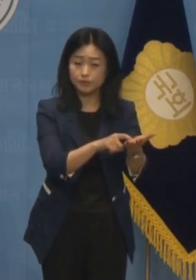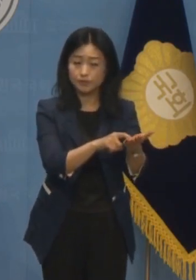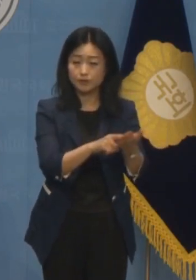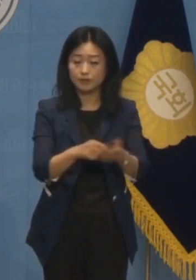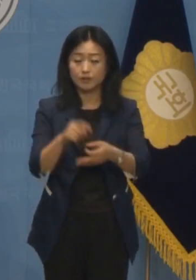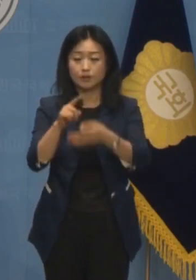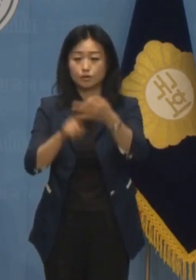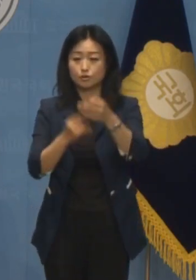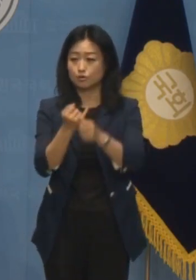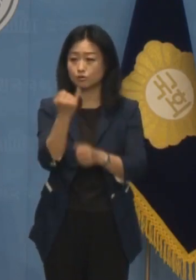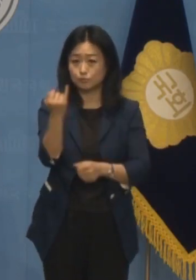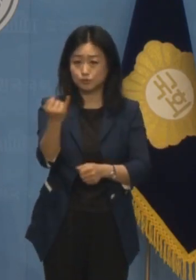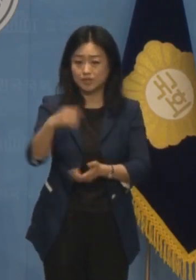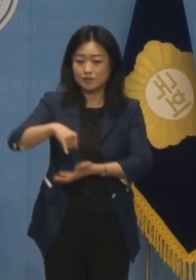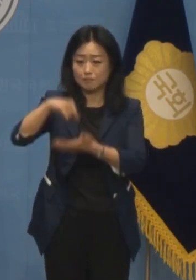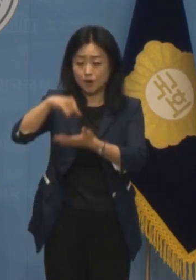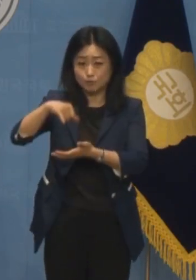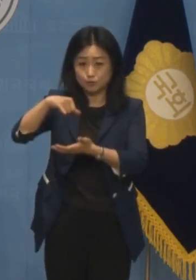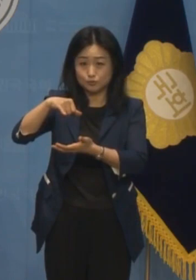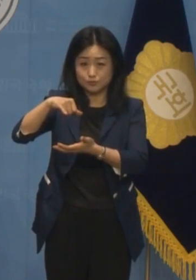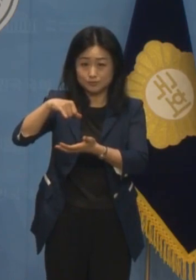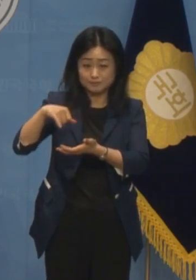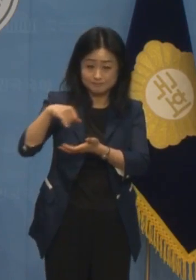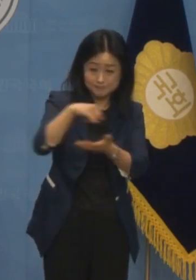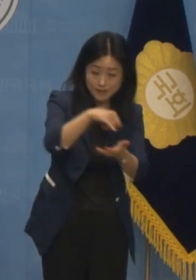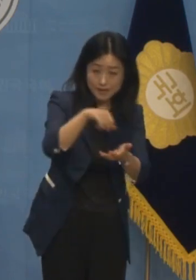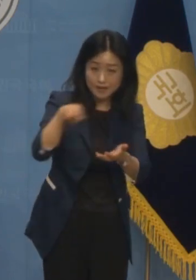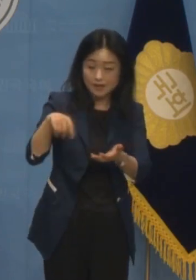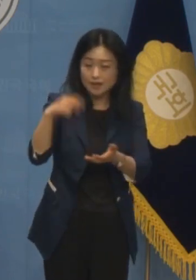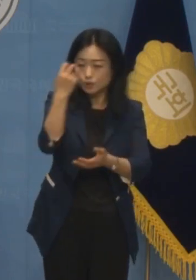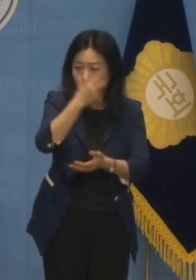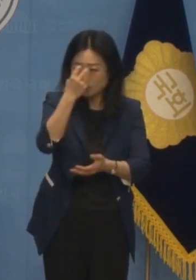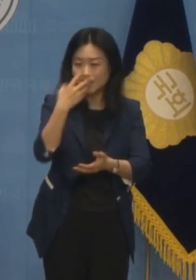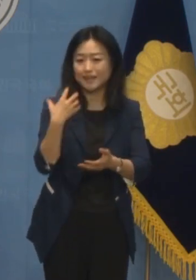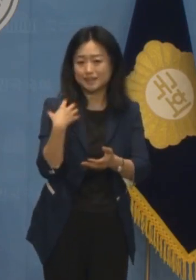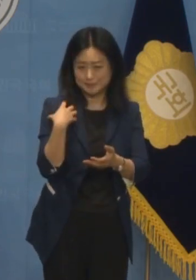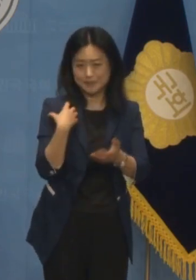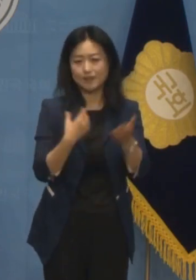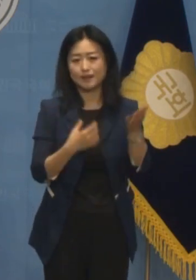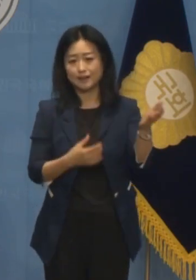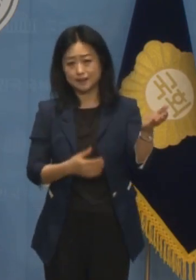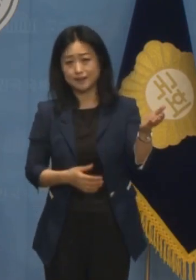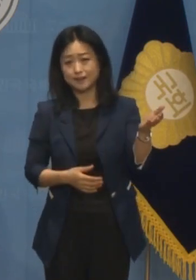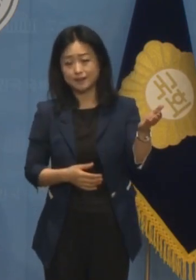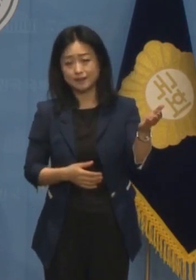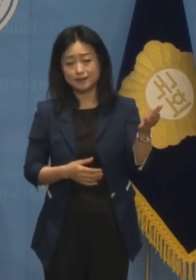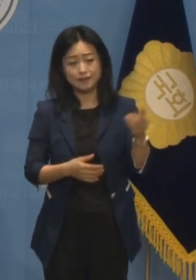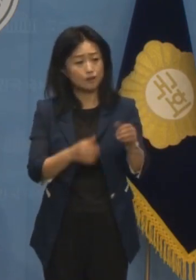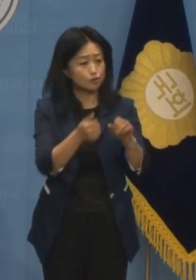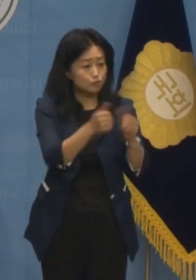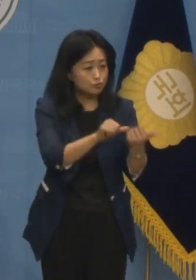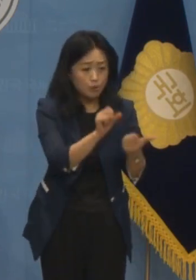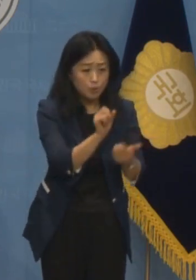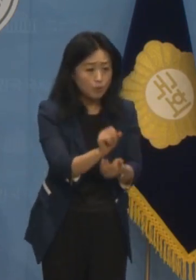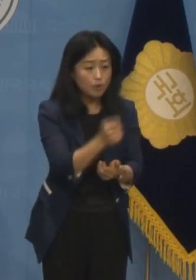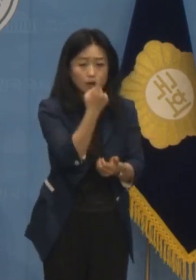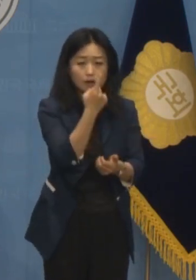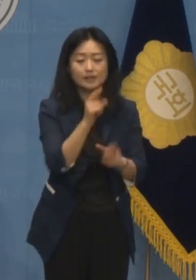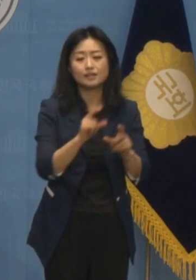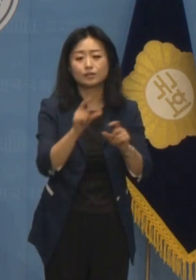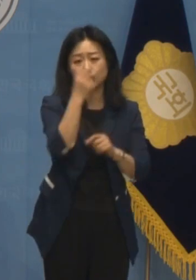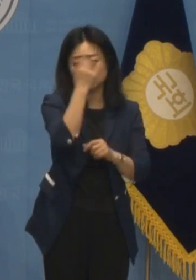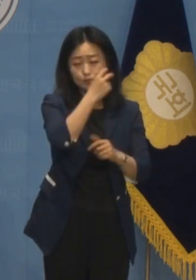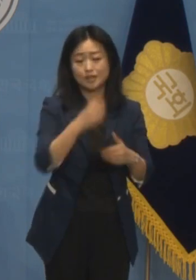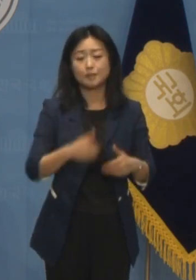김건희 명품백 수수 사건의 조사 실무를 총괄했던 자리였습니다 정확한 사망 경의는 더 조사해